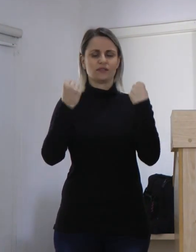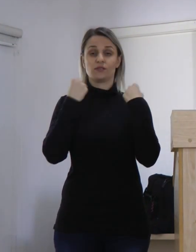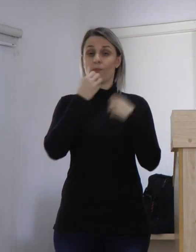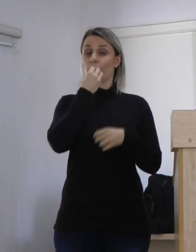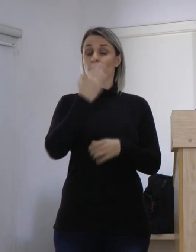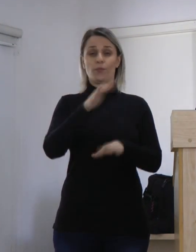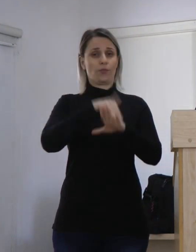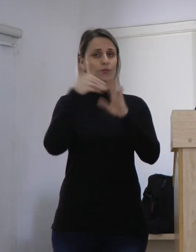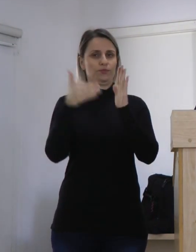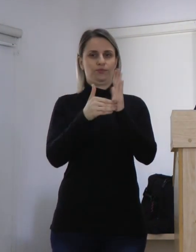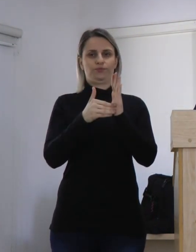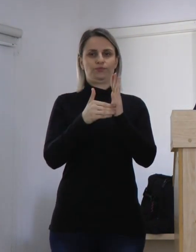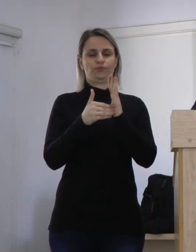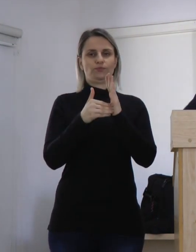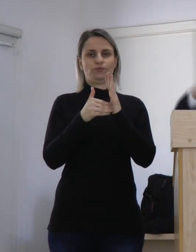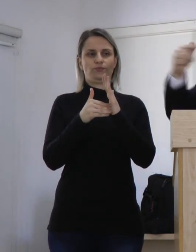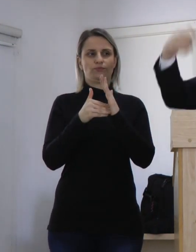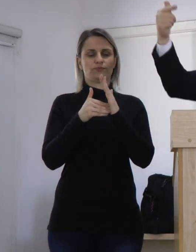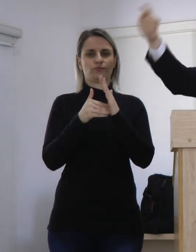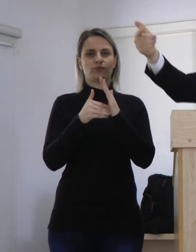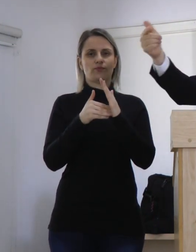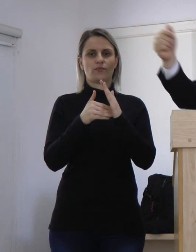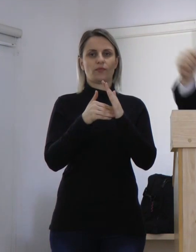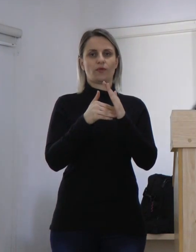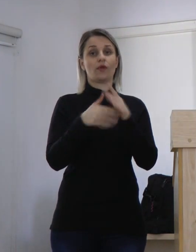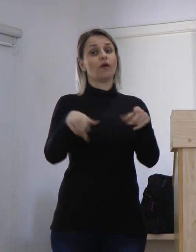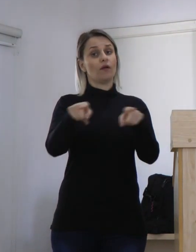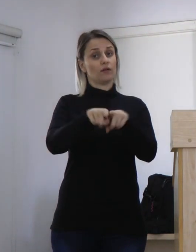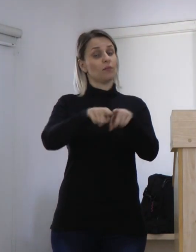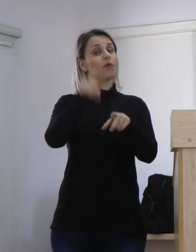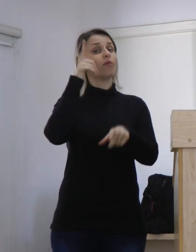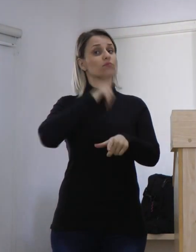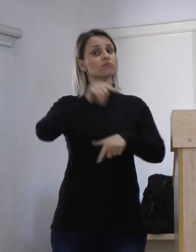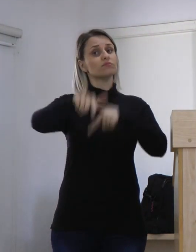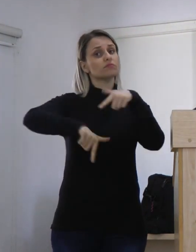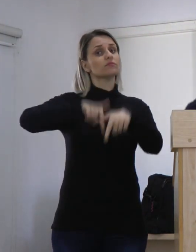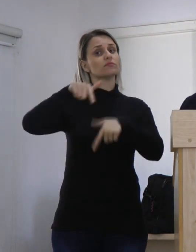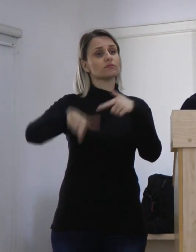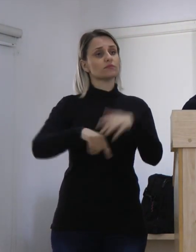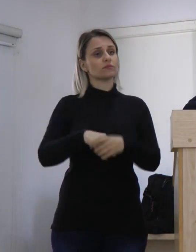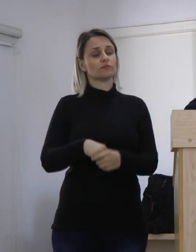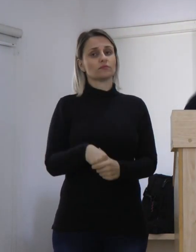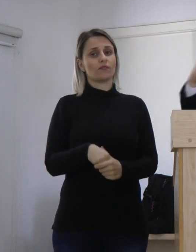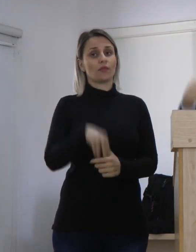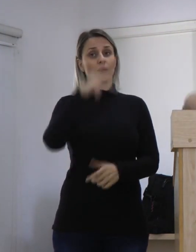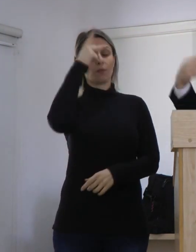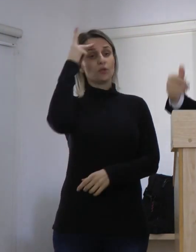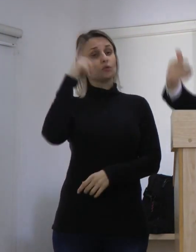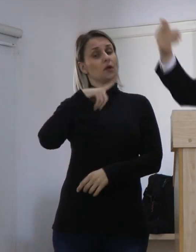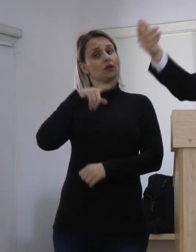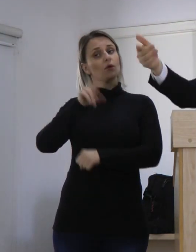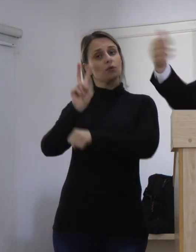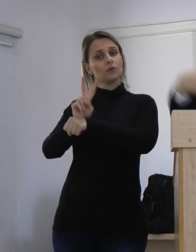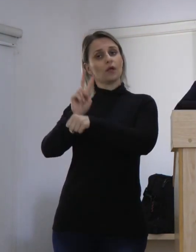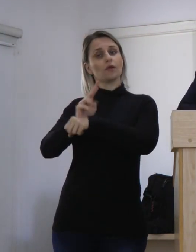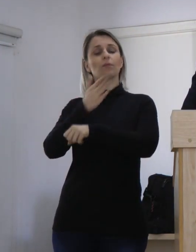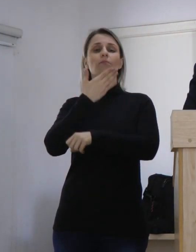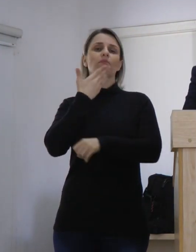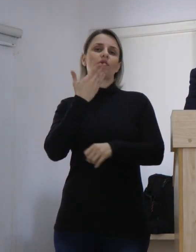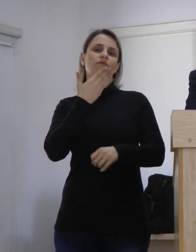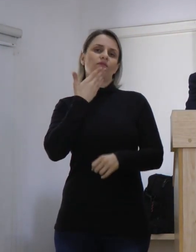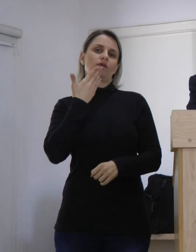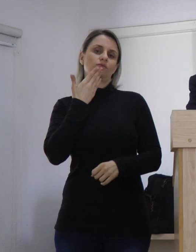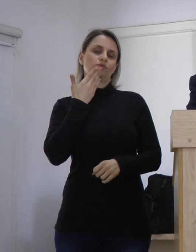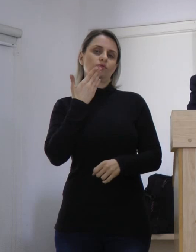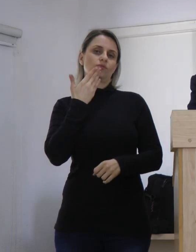tudo. E até para arrumar emprego. Quem está bem cuidado tem mais facilidade de arrumar emprego do que quem